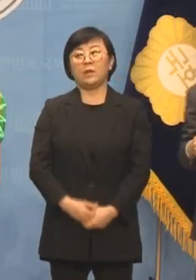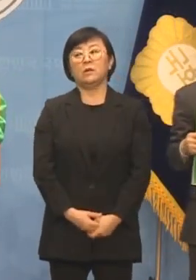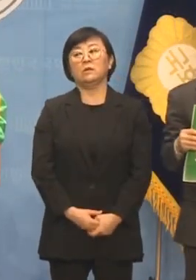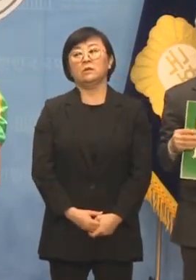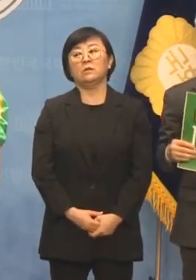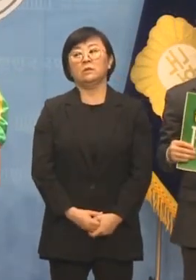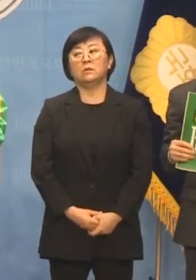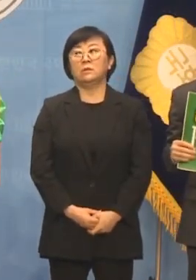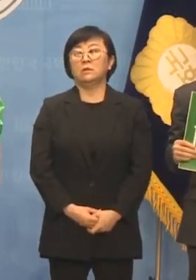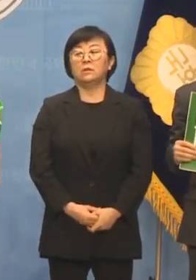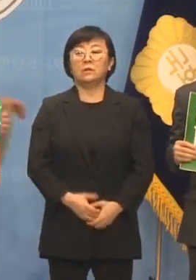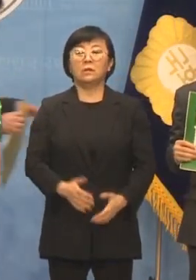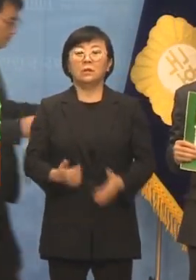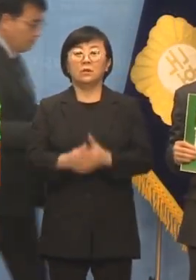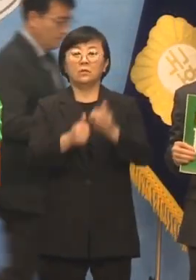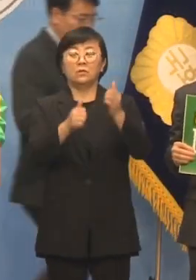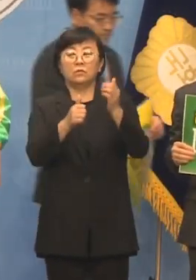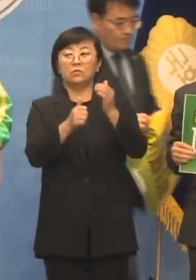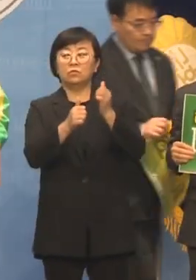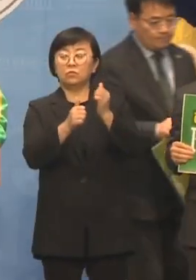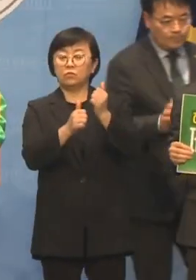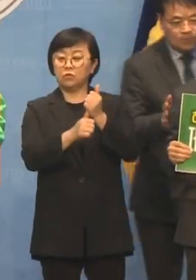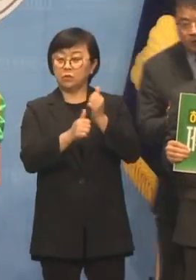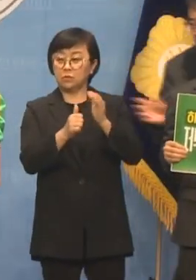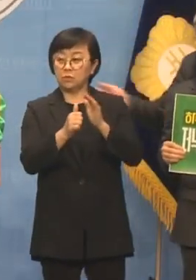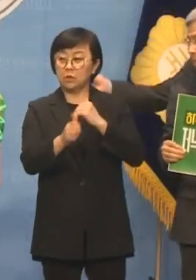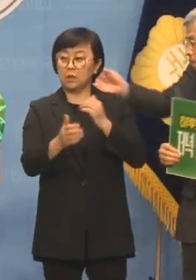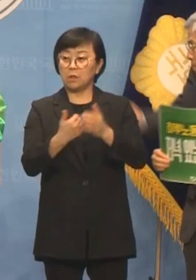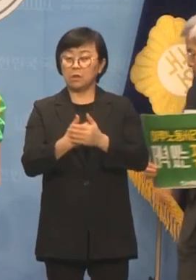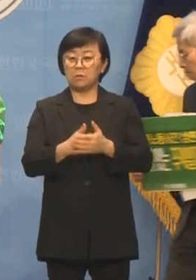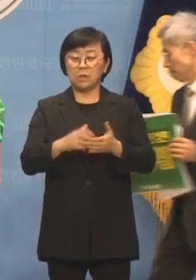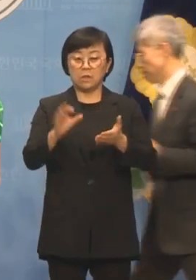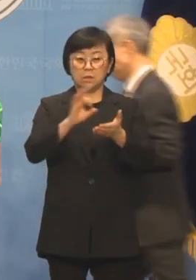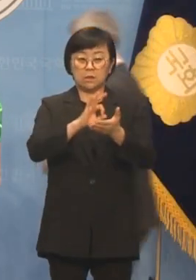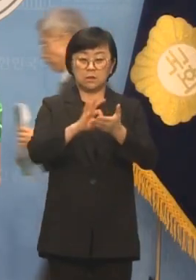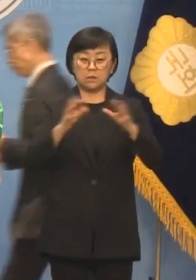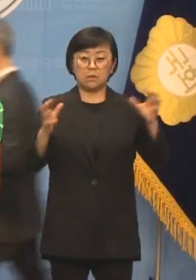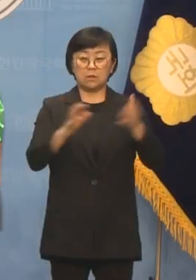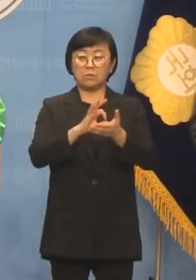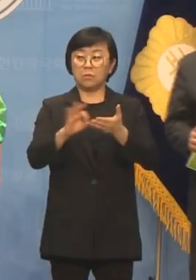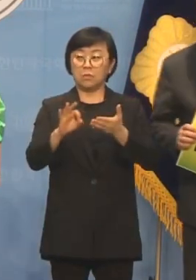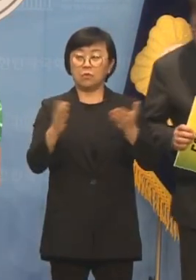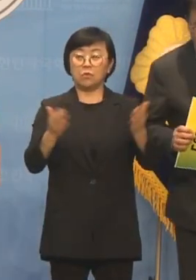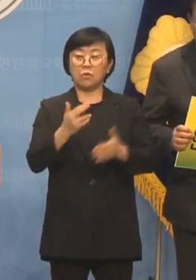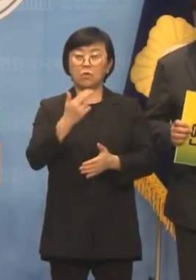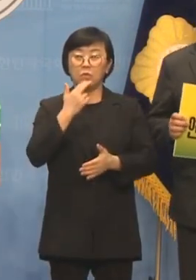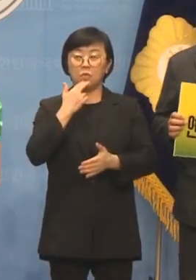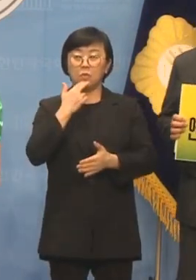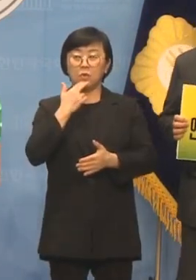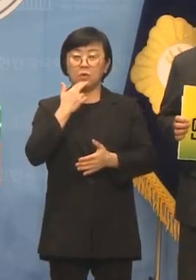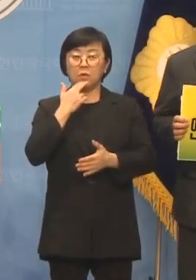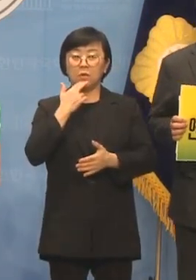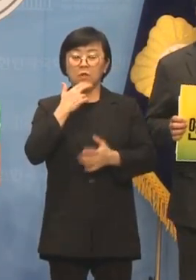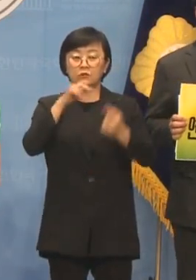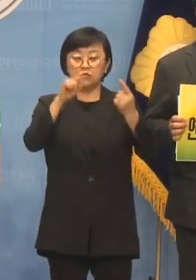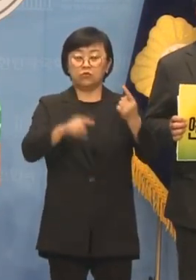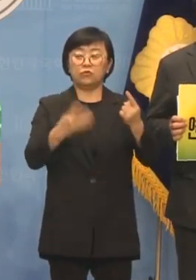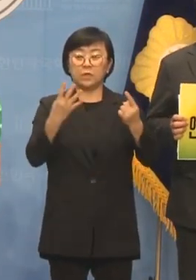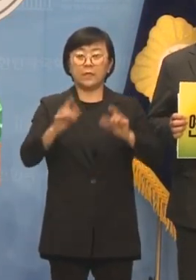하겠습니다네 녹색 부대표 승입니다 몰아쓰기 노동 없는 온전한 주 사일째 국가로